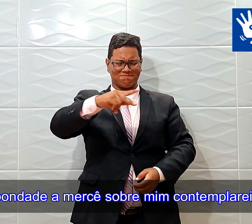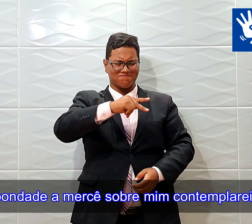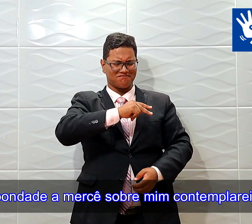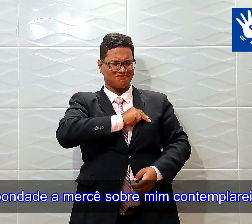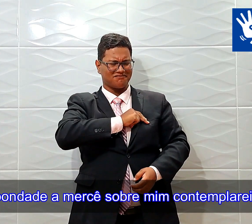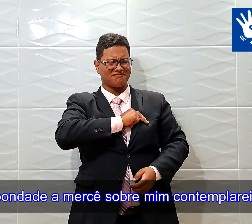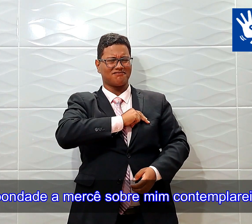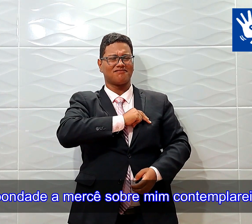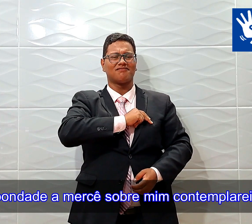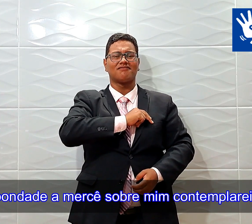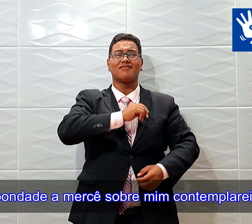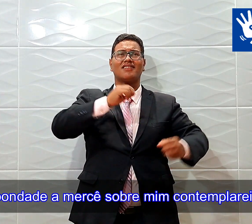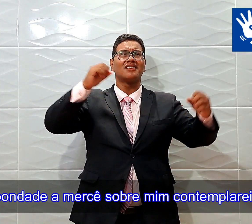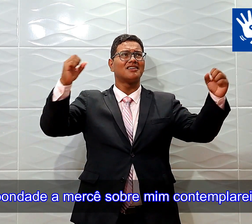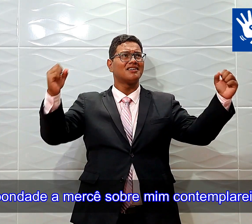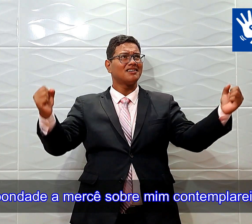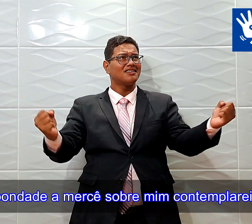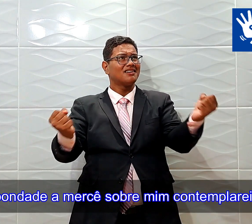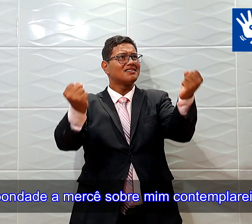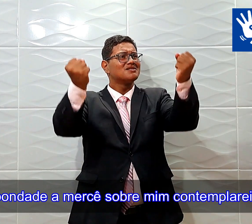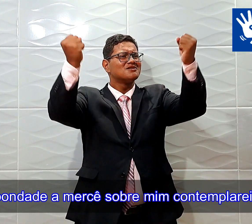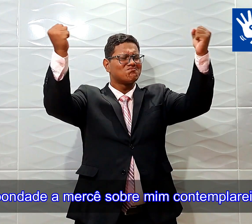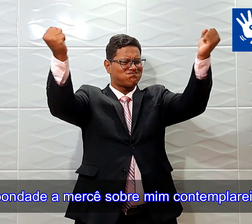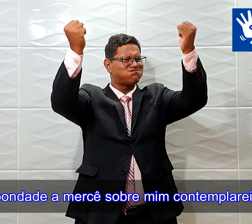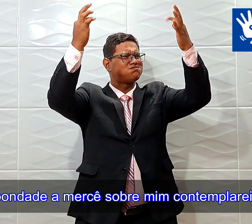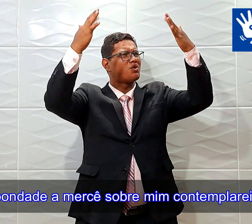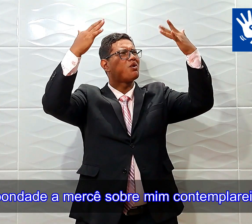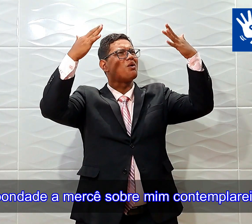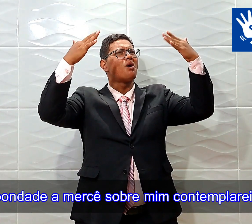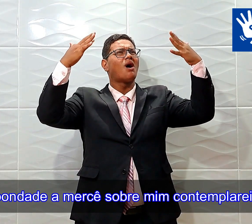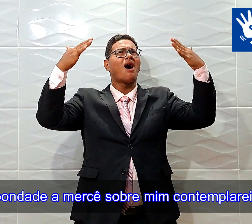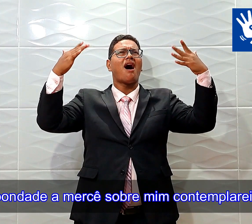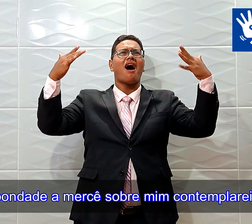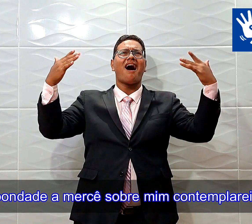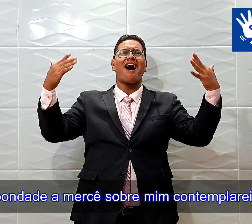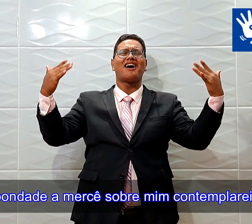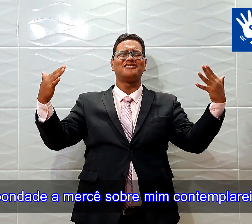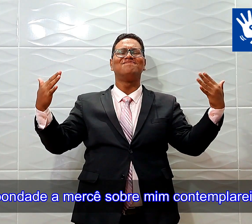e a mercê sobre mim